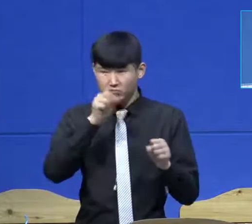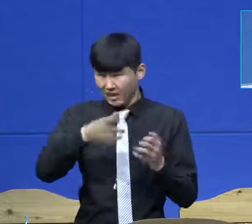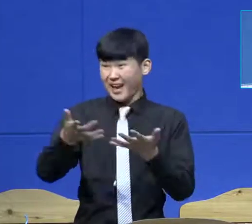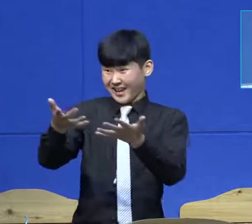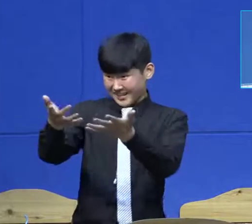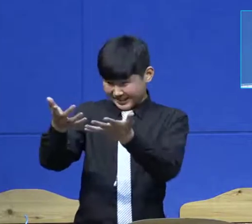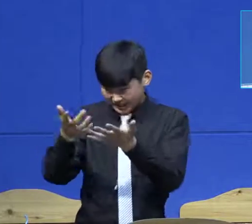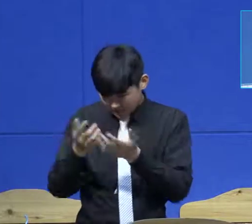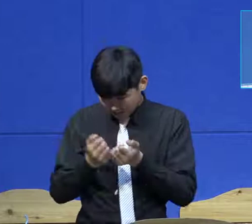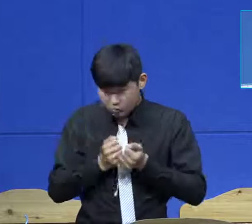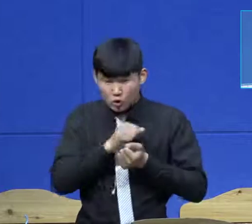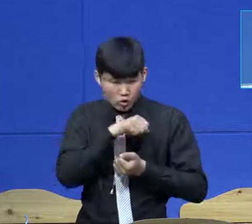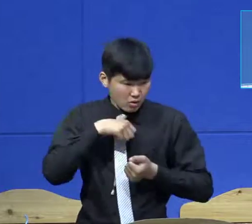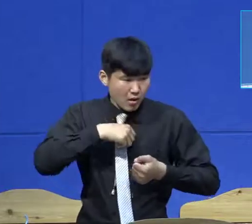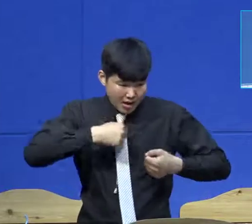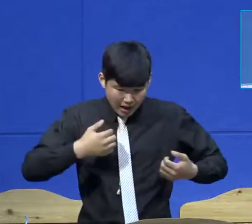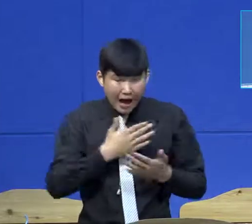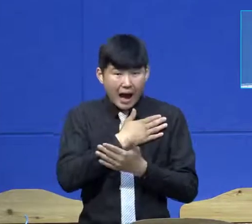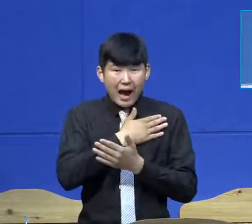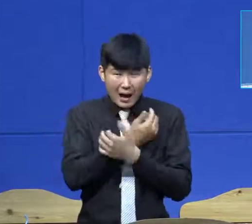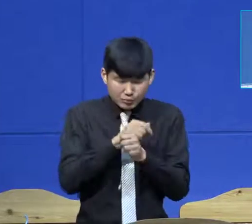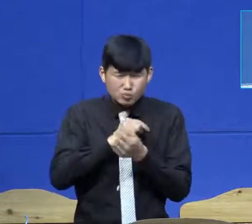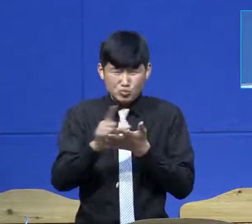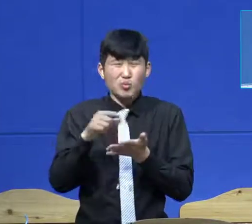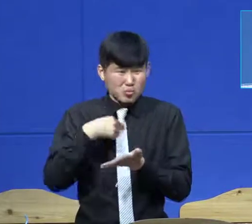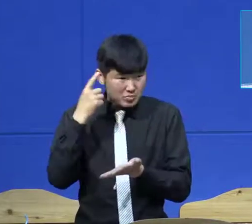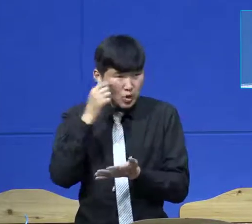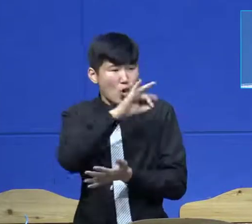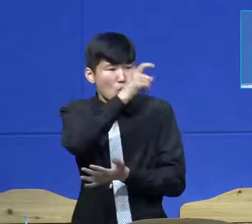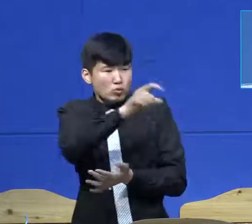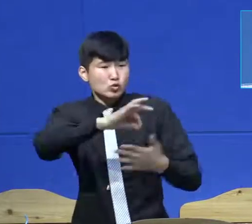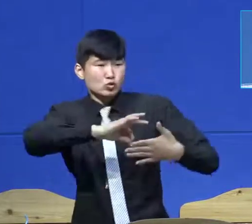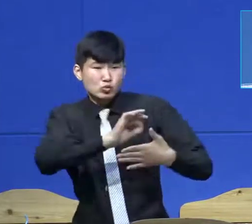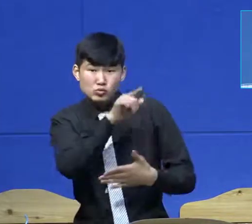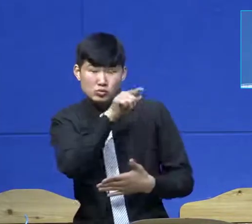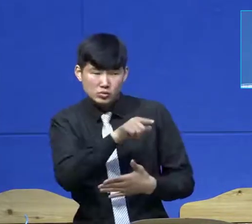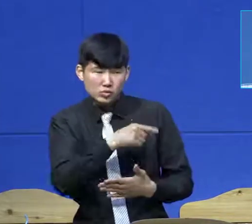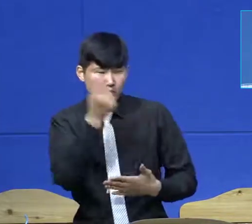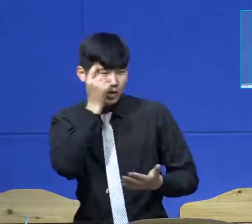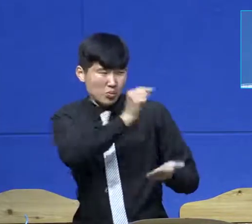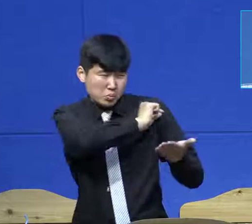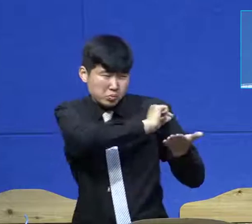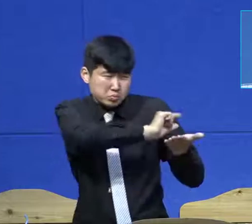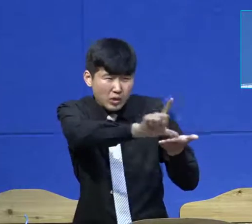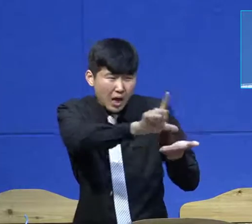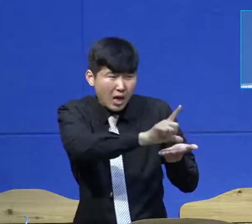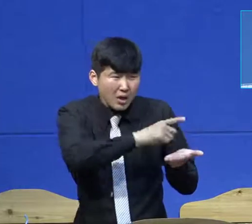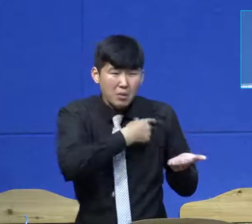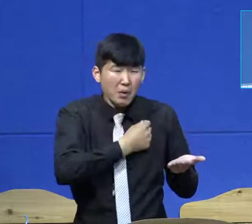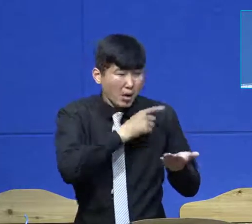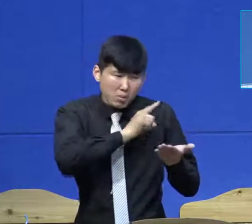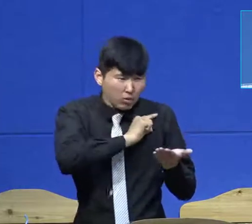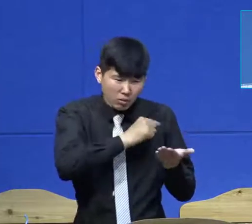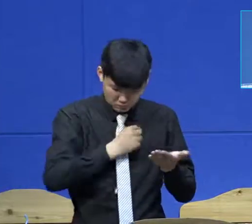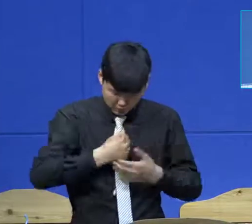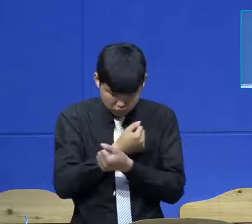авчаад өөрийнхөө авралыг үнтэй гэдэг мэддэг мөртлөө өөр хүмүүсийн сүнсийг тийм үн цэнтэд нандин чухал тооцох ёстой биш үү?